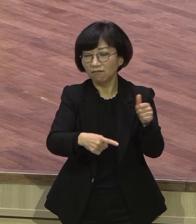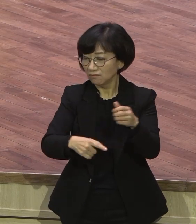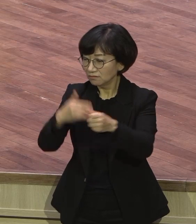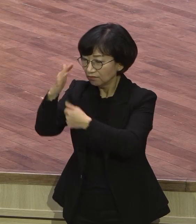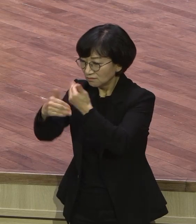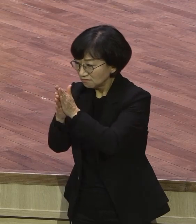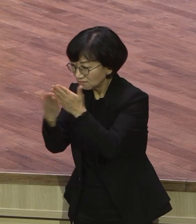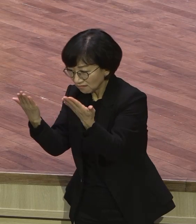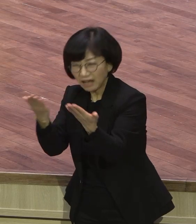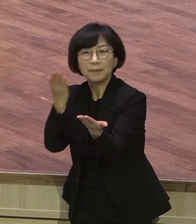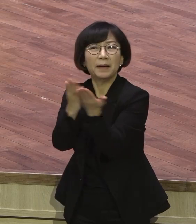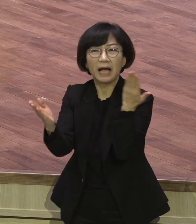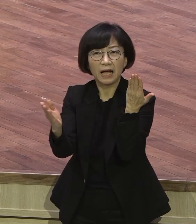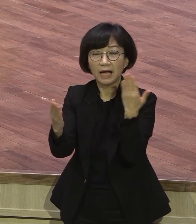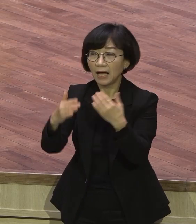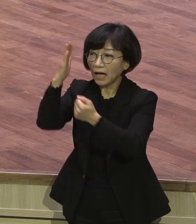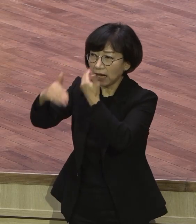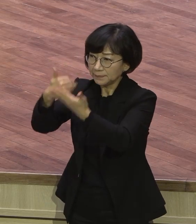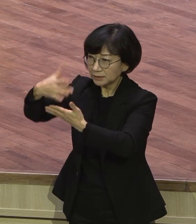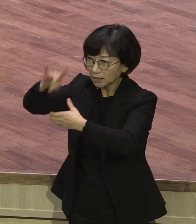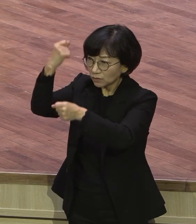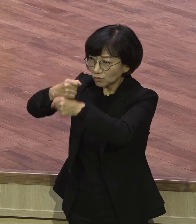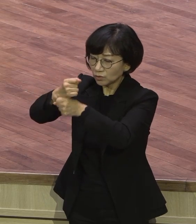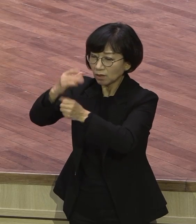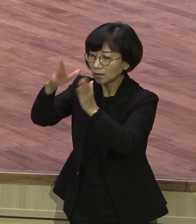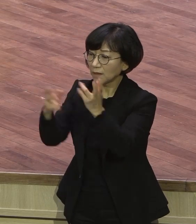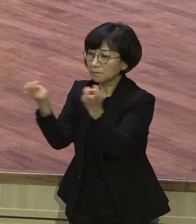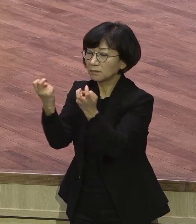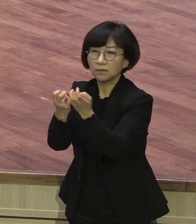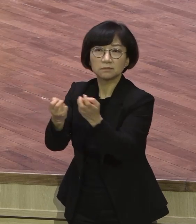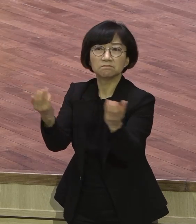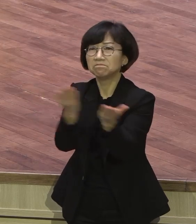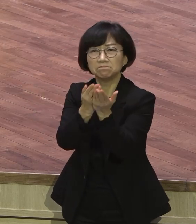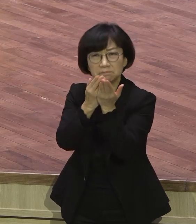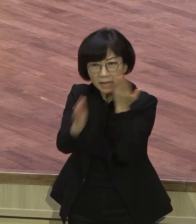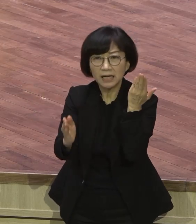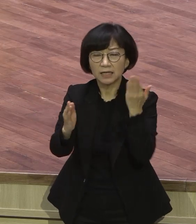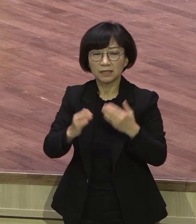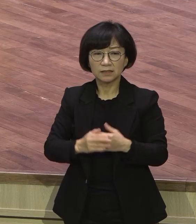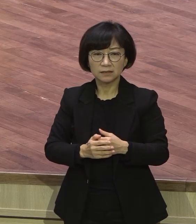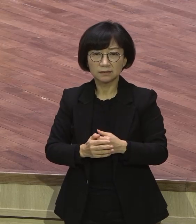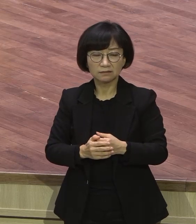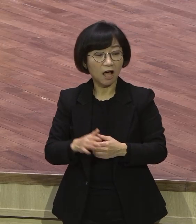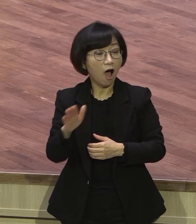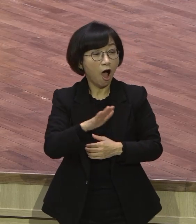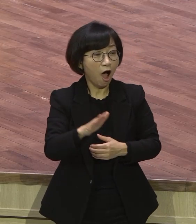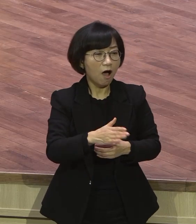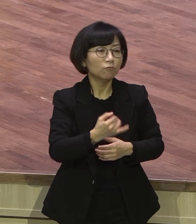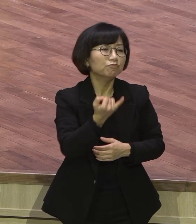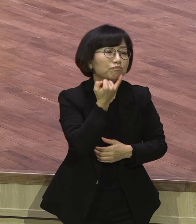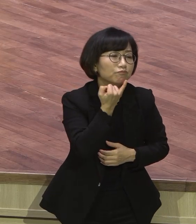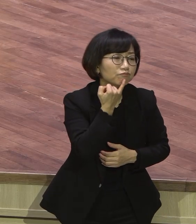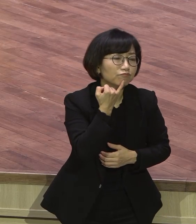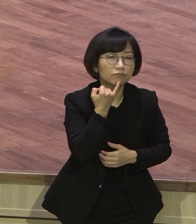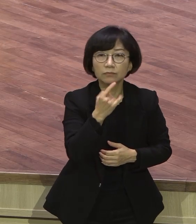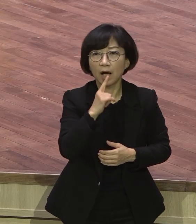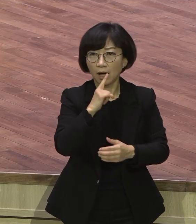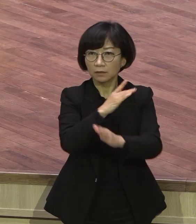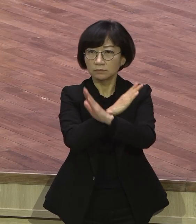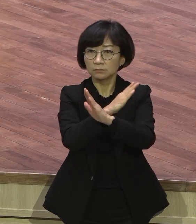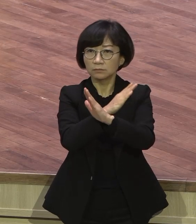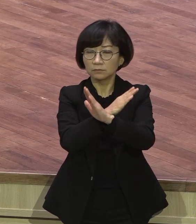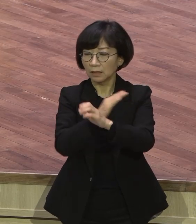아니기 때문에 창조 원리가 아니기 때문에 이것을 이런저런 이유로 인정하고 통과시킨다 이게